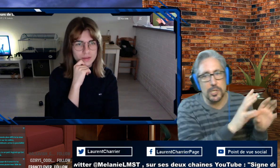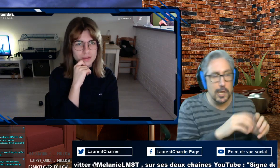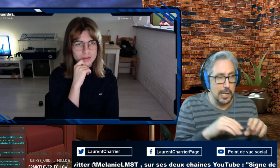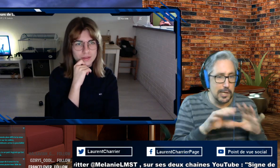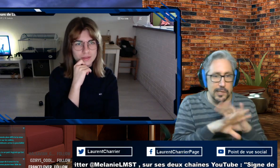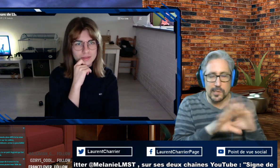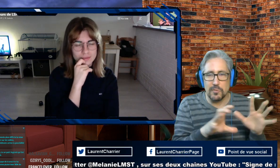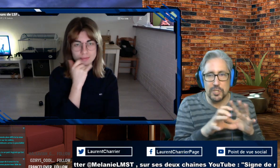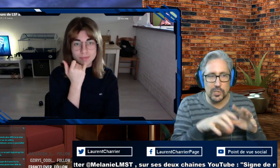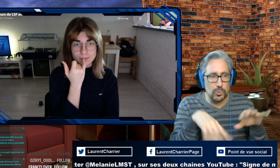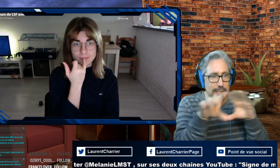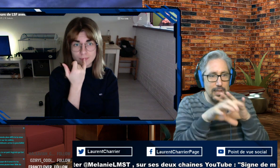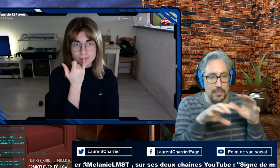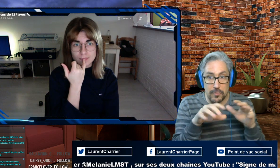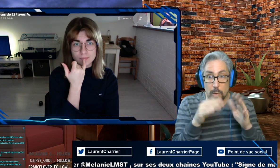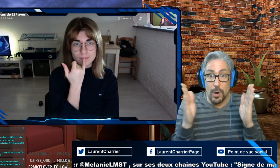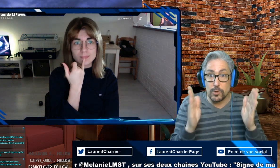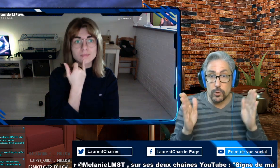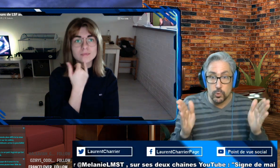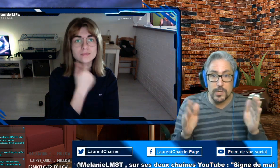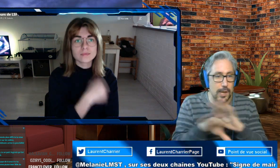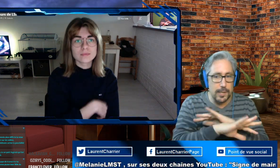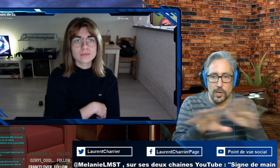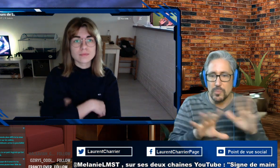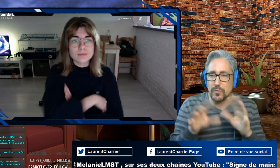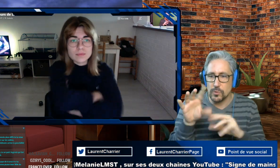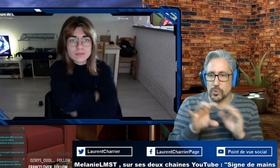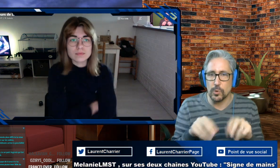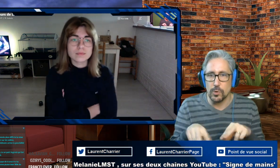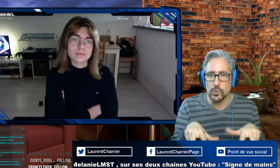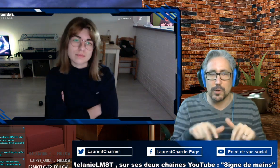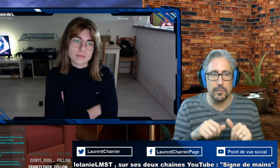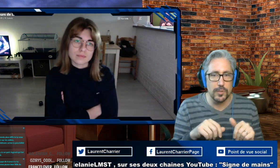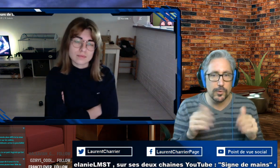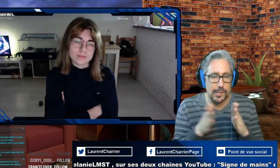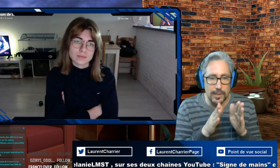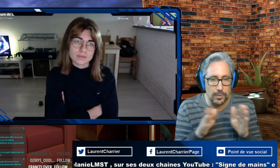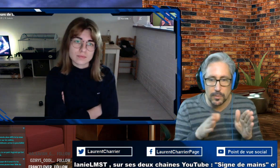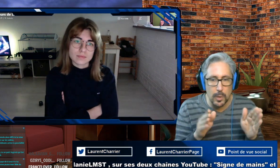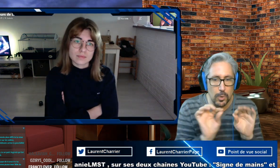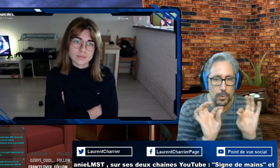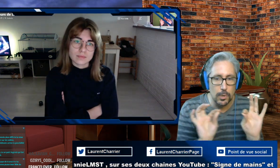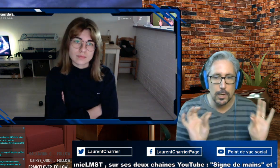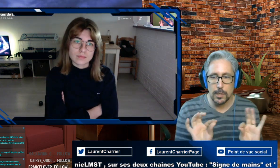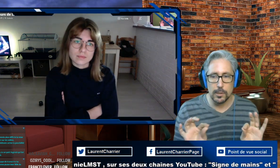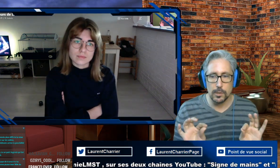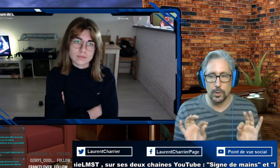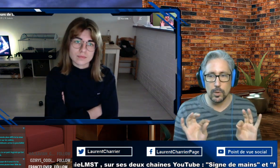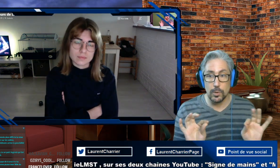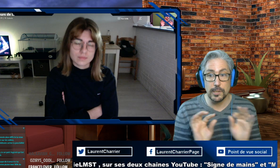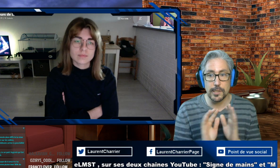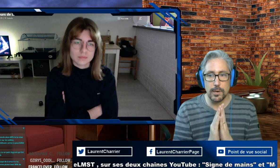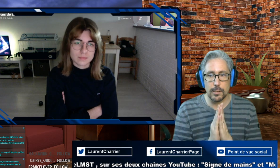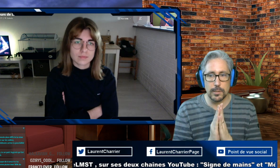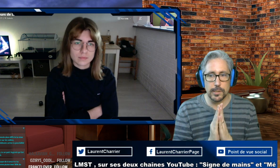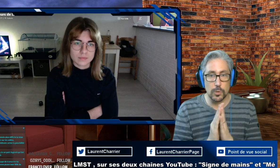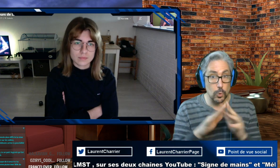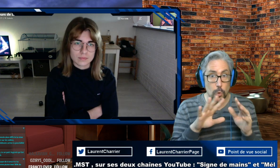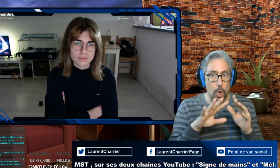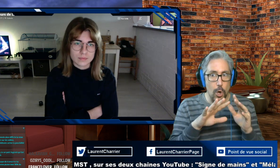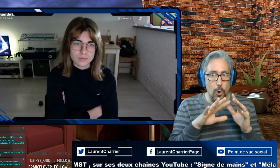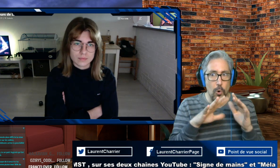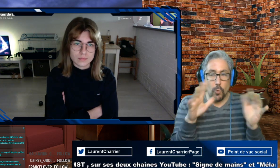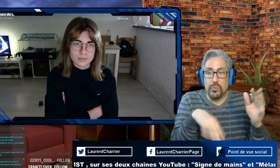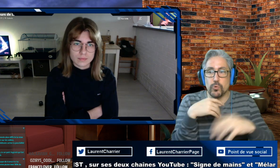le fichier. Et c'est un fichier sous-titre et il va vraiment être tout calé comme il faut sur la vidéo. Ça va être vraiment nickel, nickel.